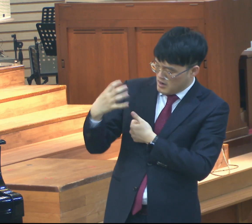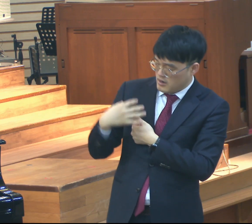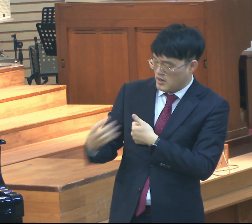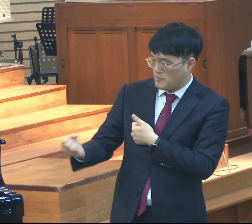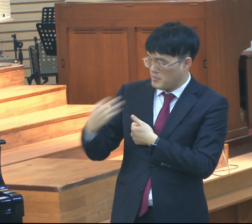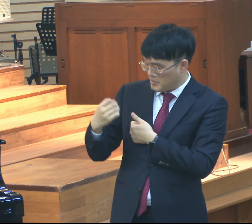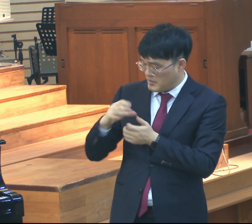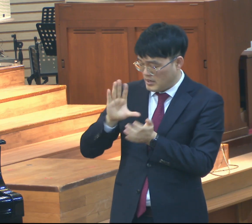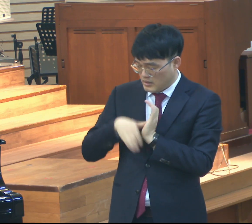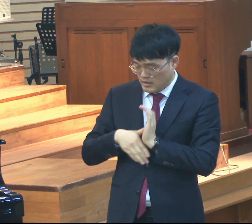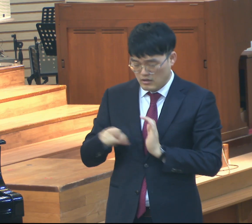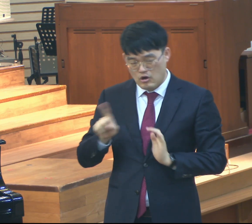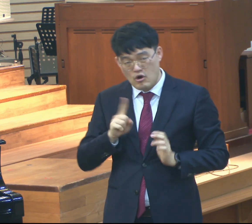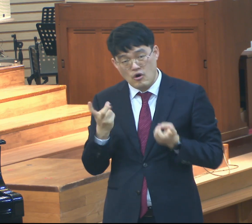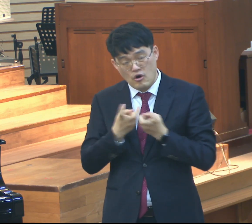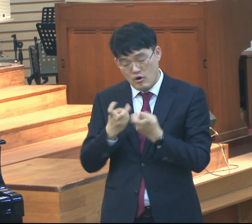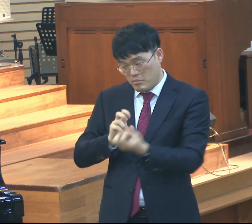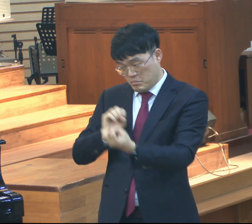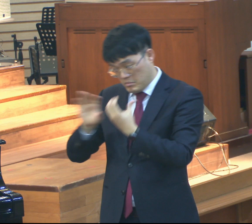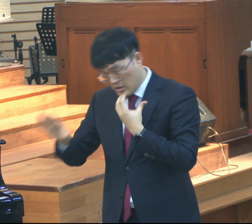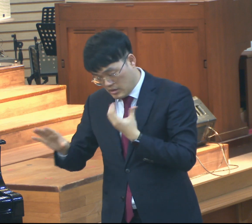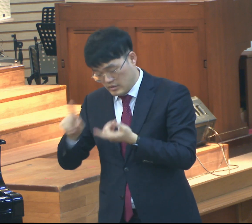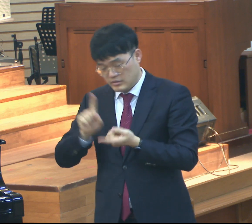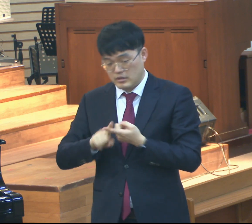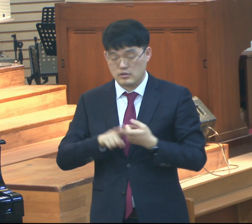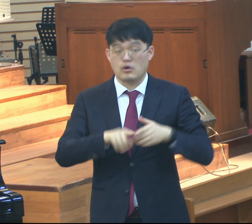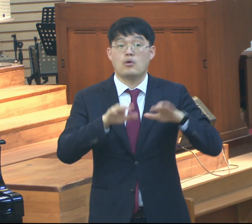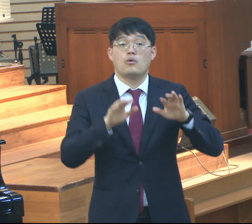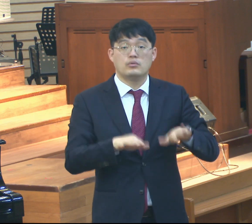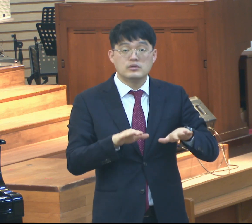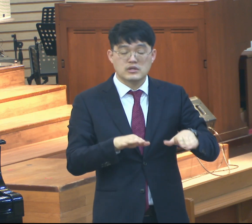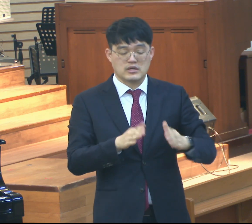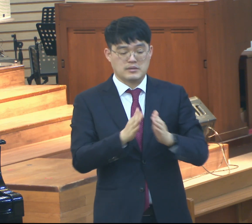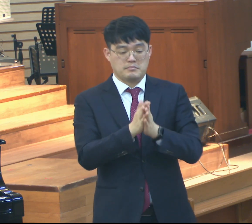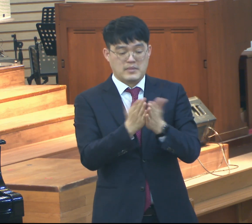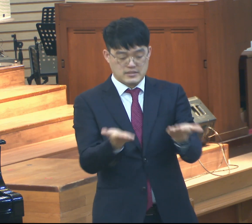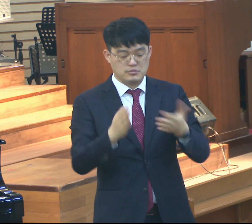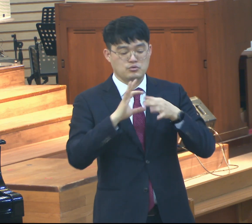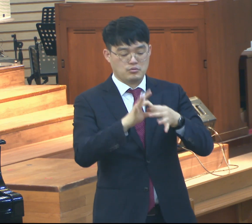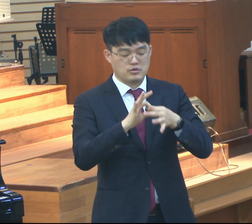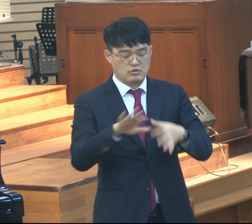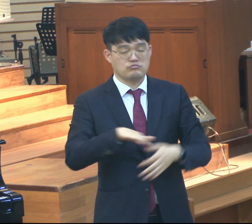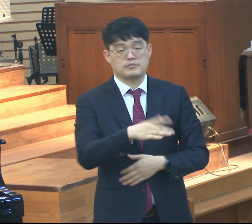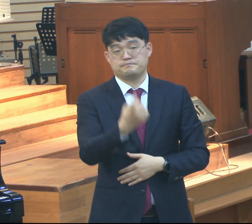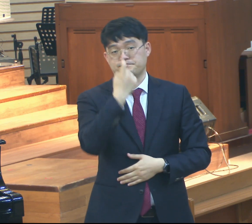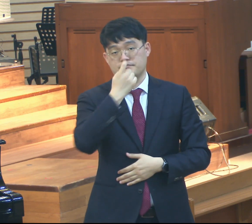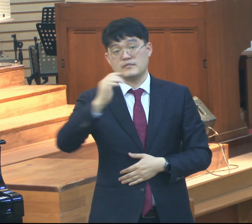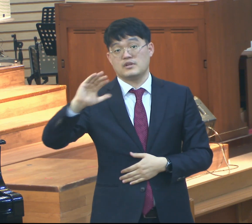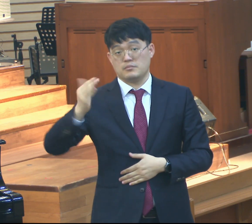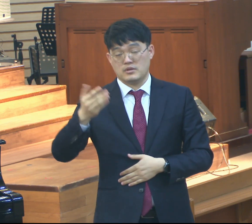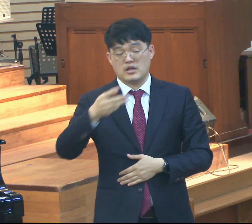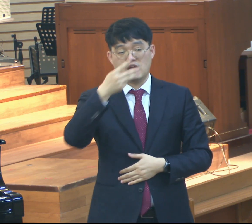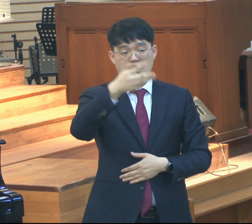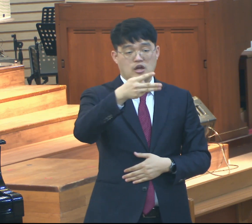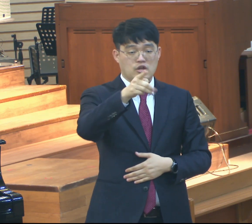말씀을 통해서 우리의 행동 반경을 정할 수가 있습니다. 터툴리아는 기독교인들에게